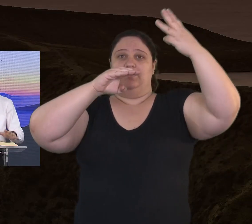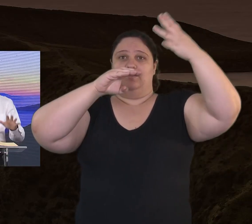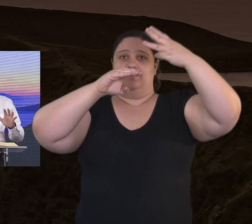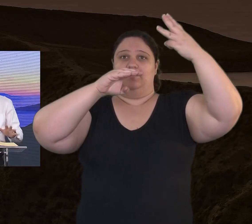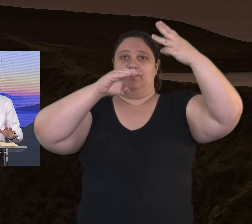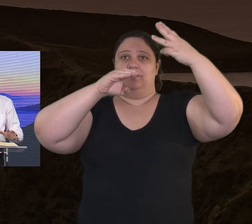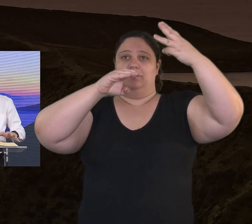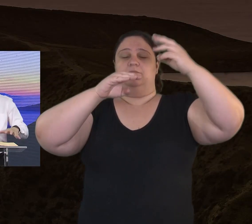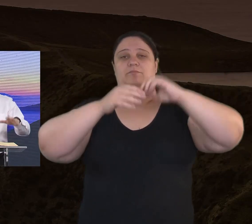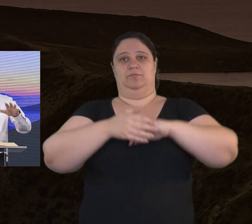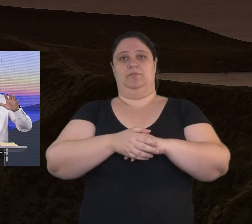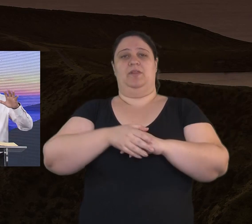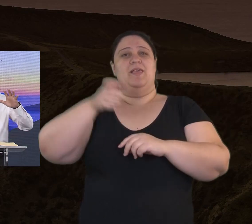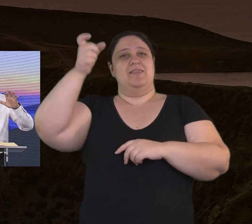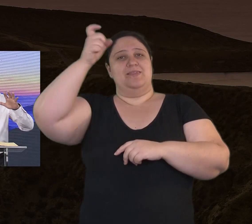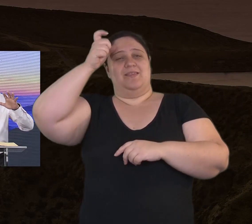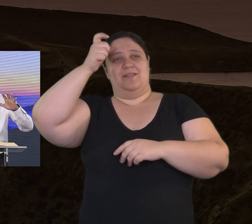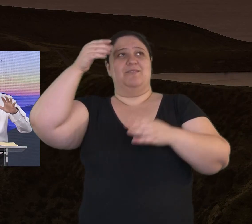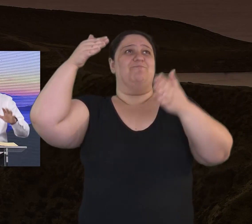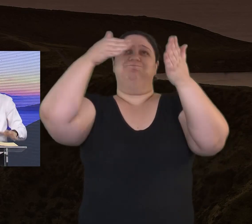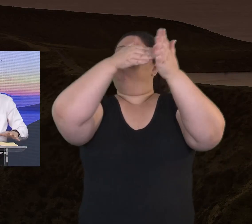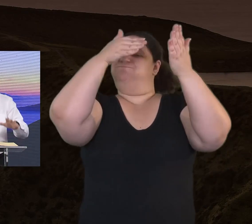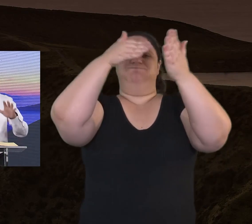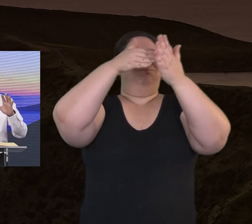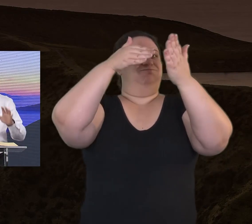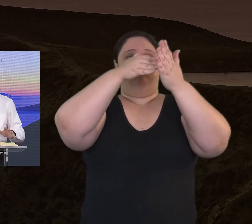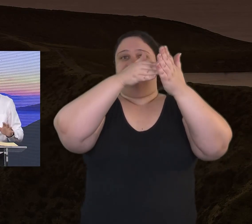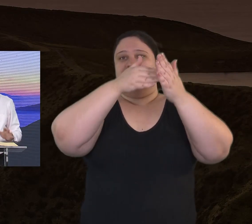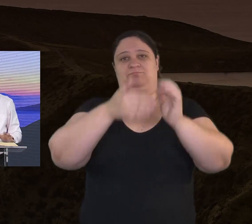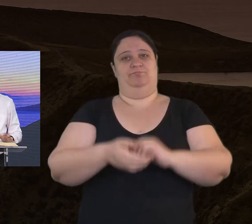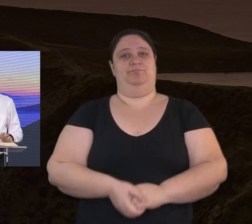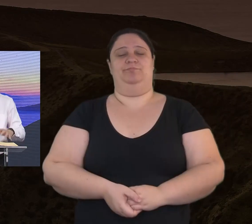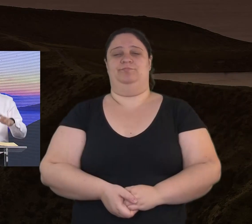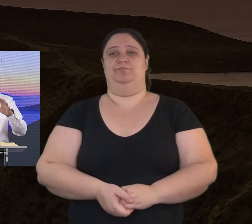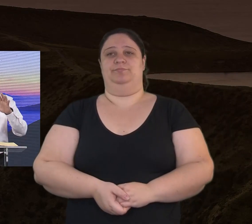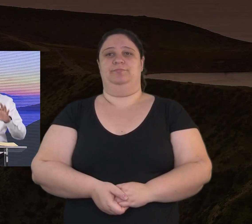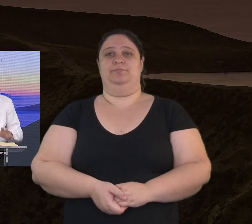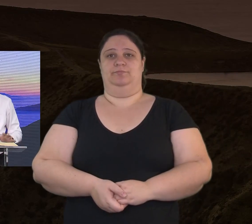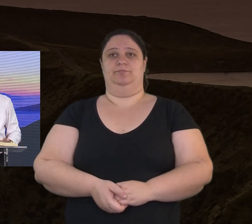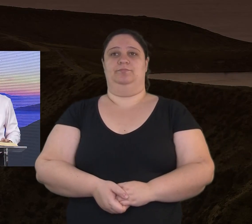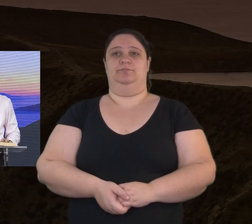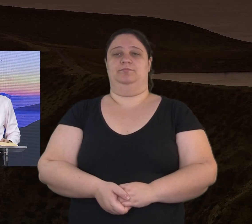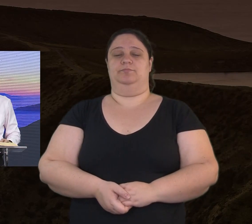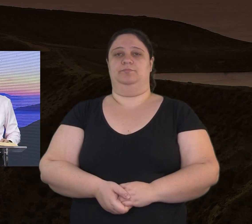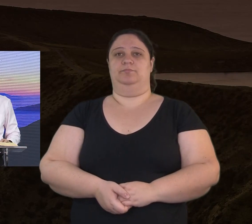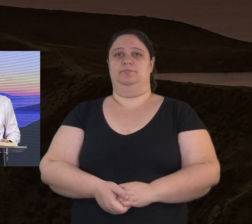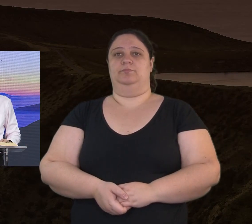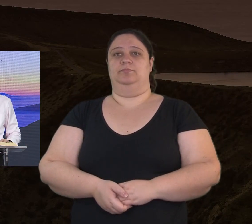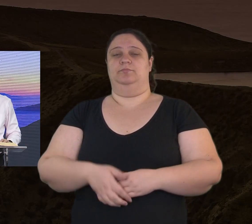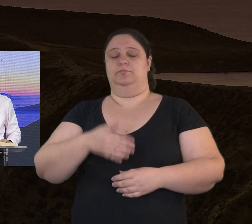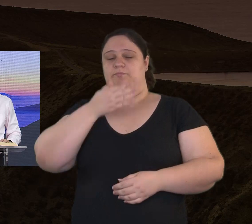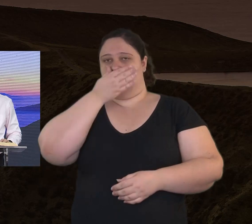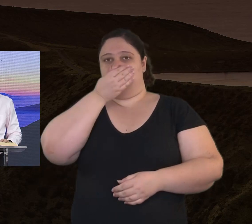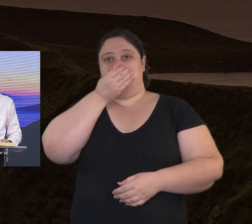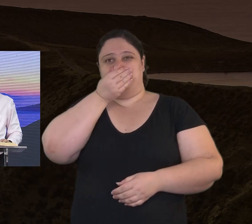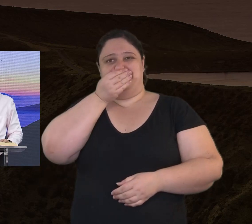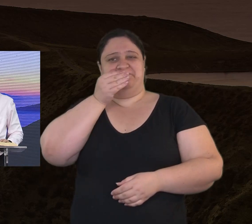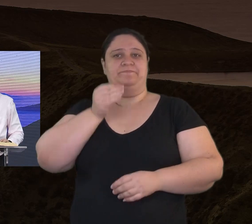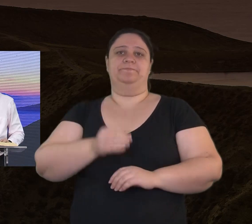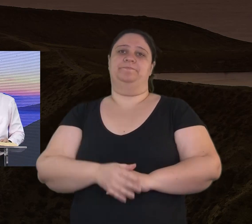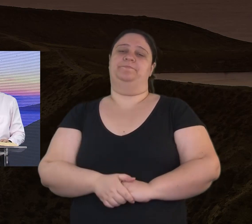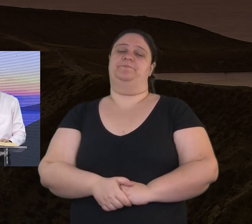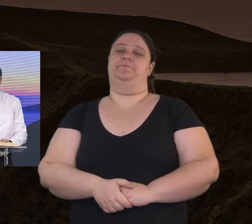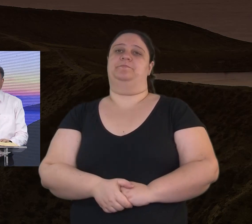atua Satanás e os seus principados e potestades, que está abaixo deles. Portanto, meus queridos